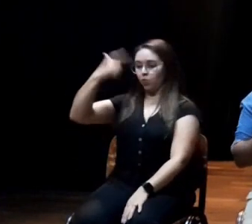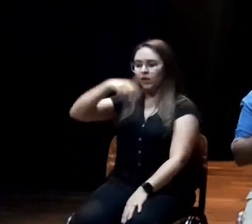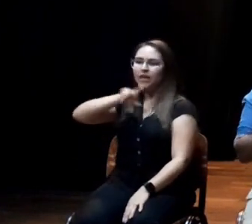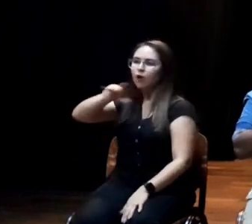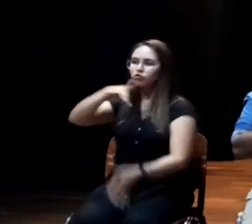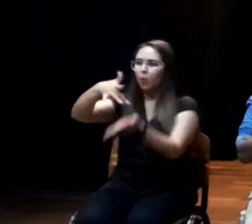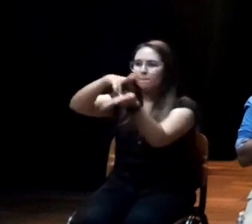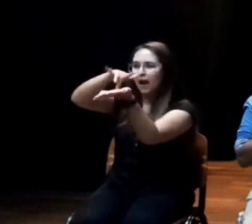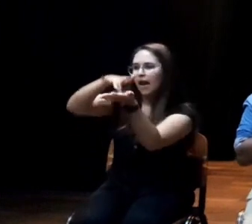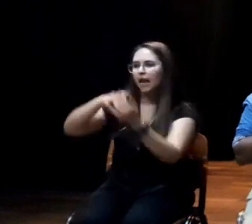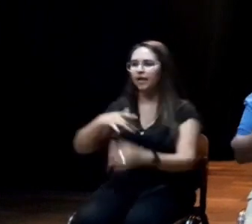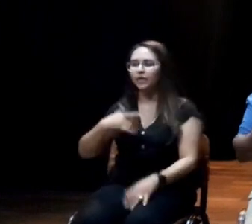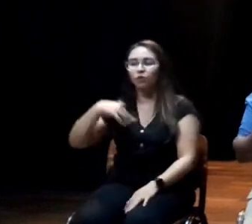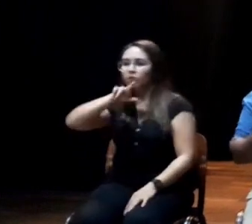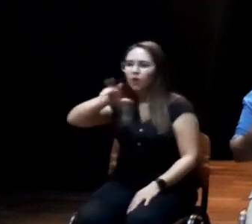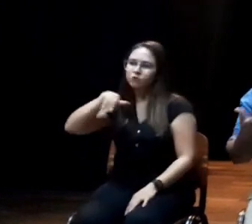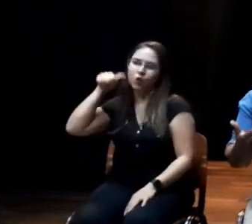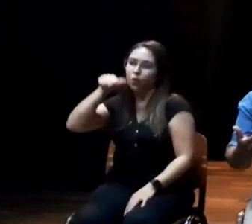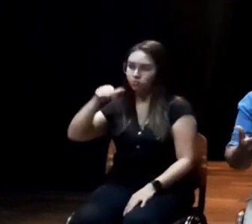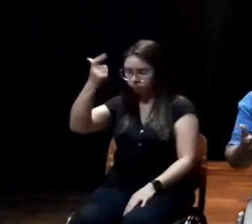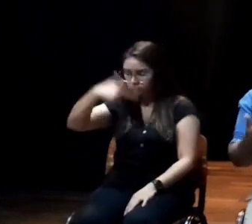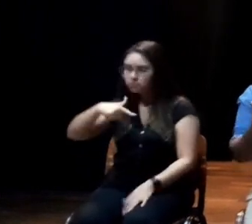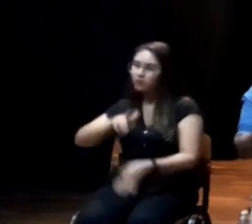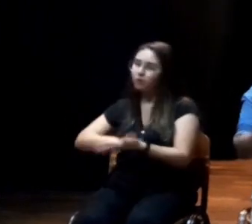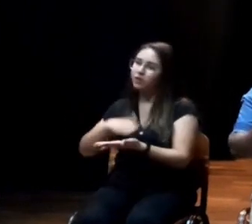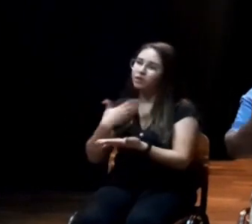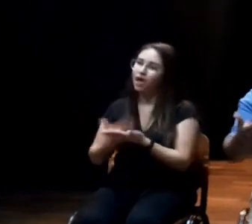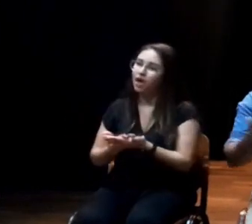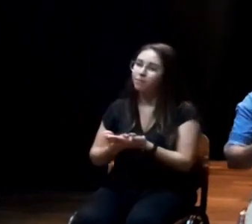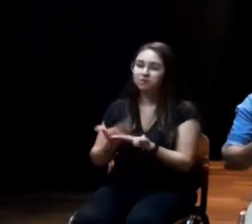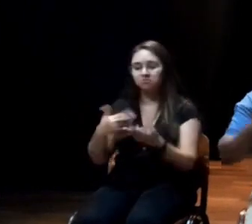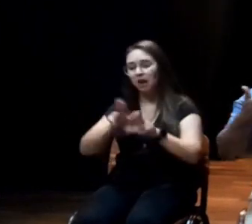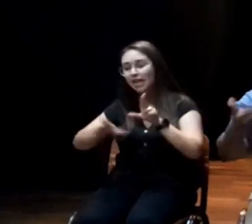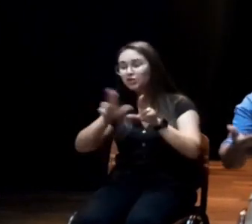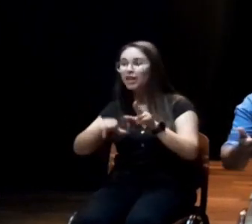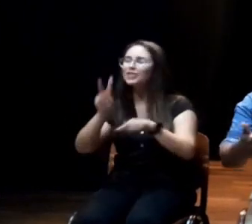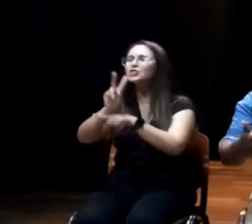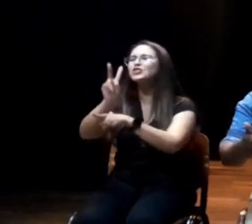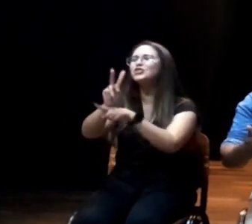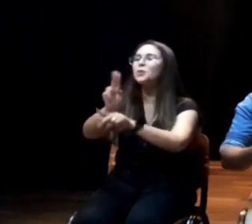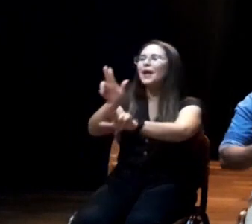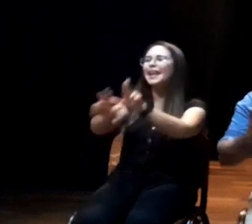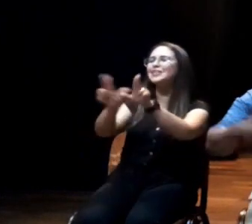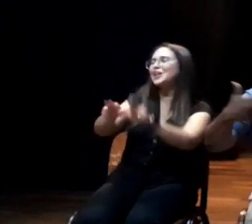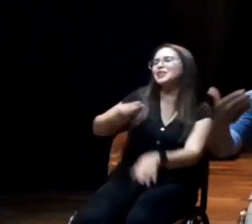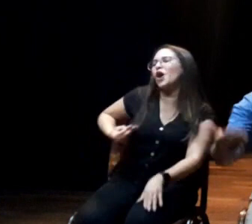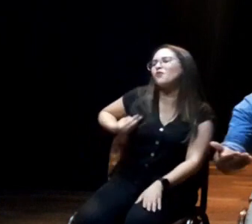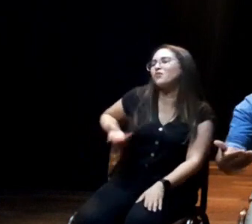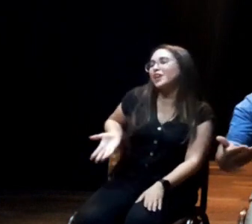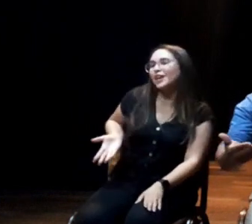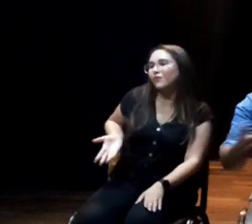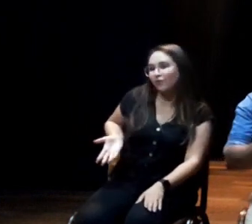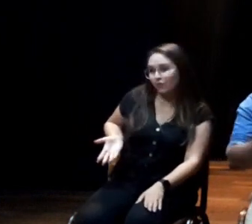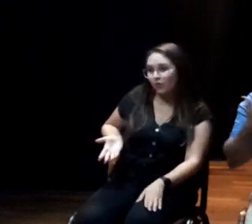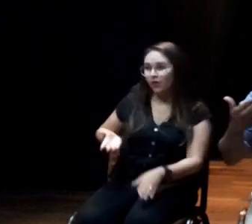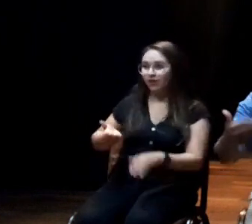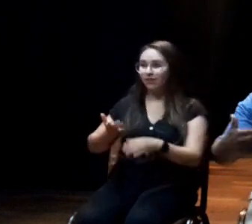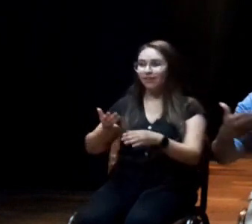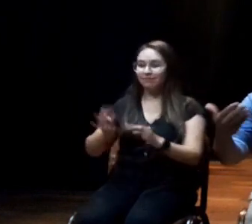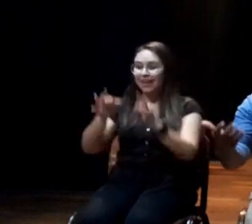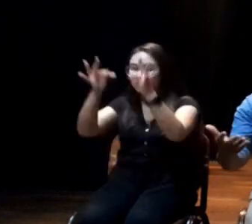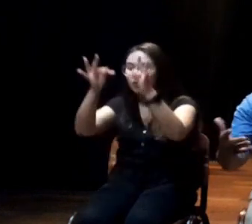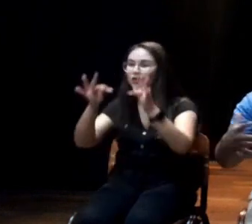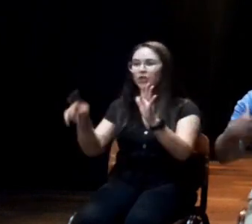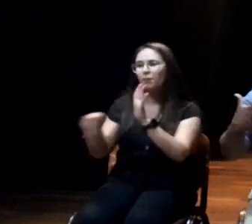eu não sou o ator. Eu sou um intérprete, eu sou uma legenda, eu sou um recurso de acessibilidade, uma